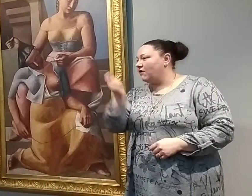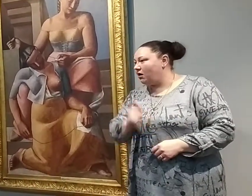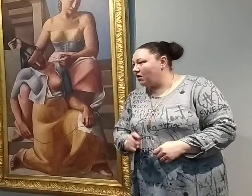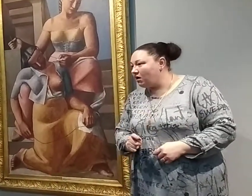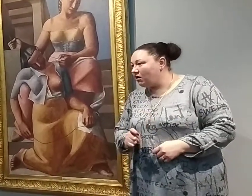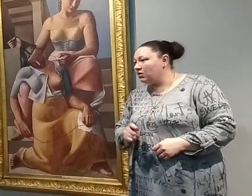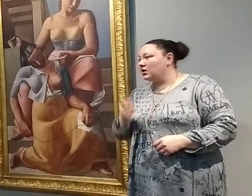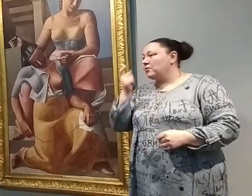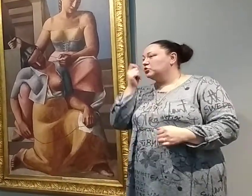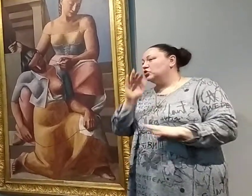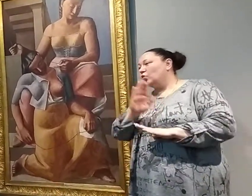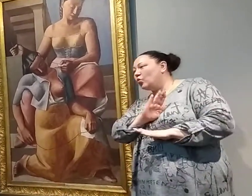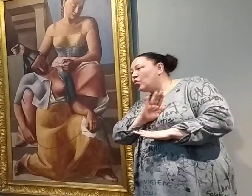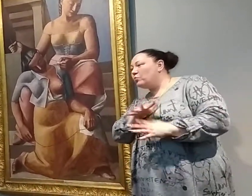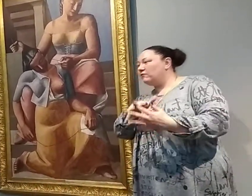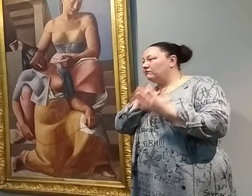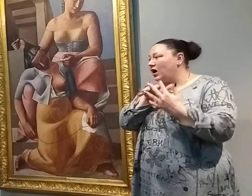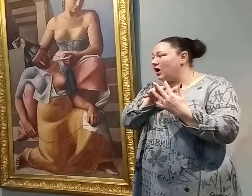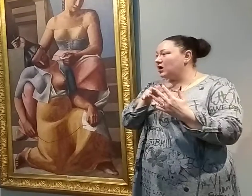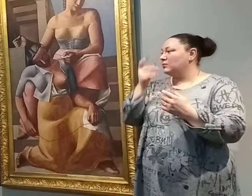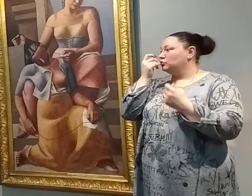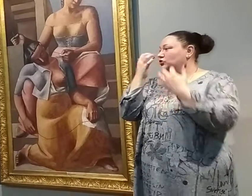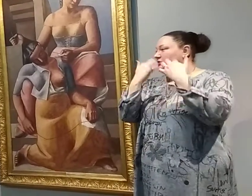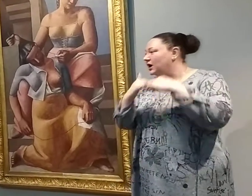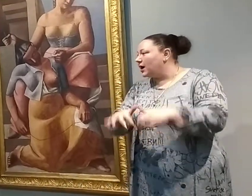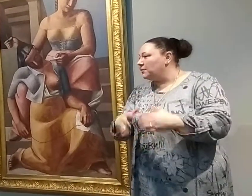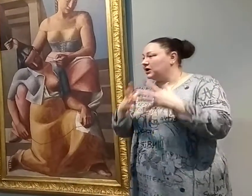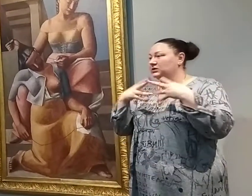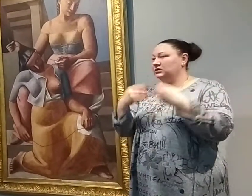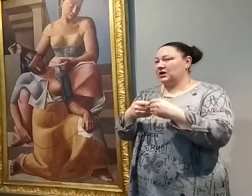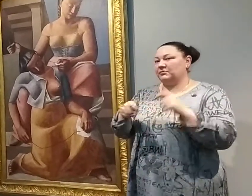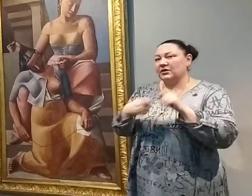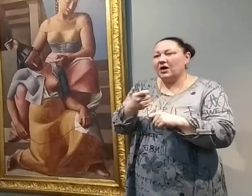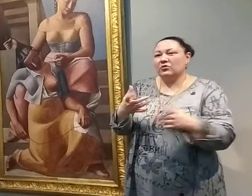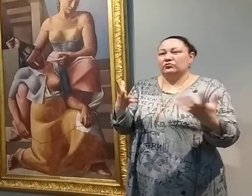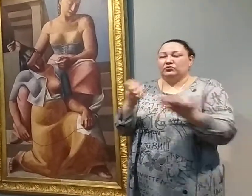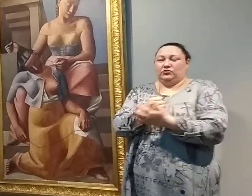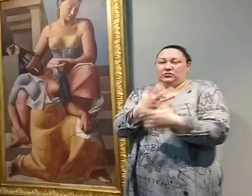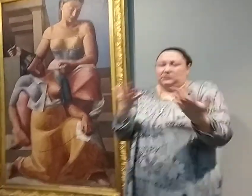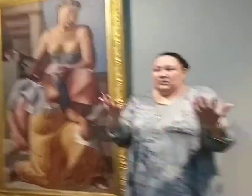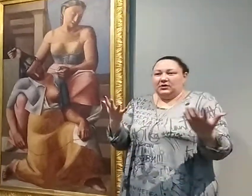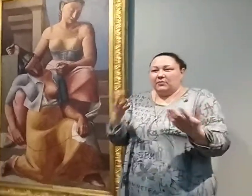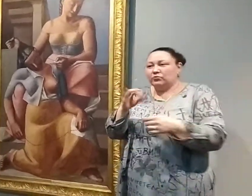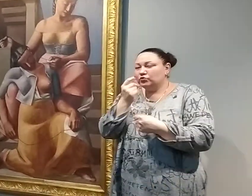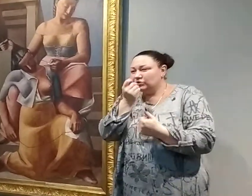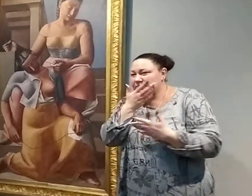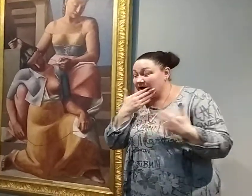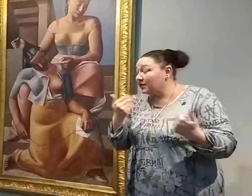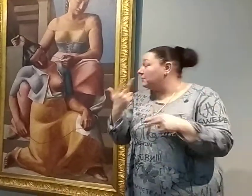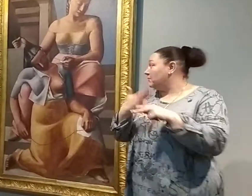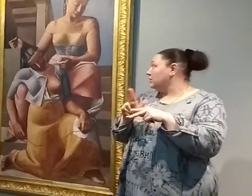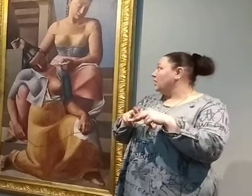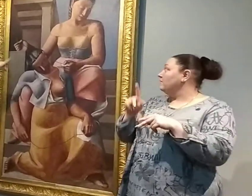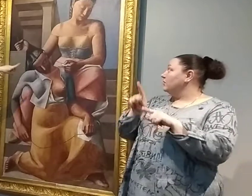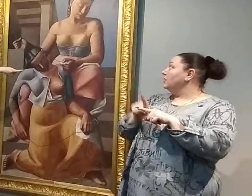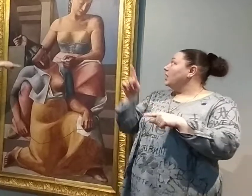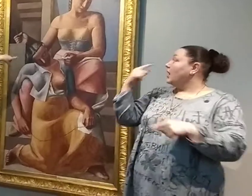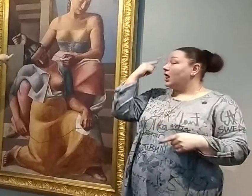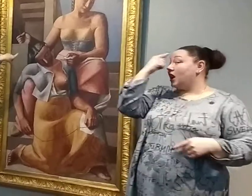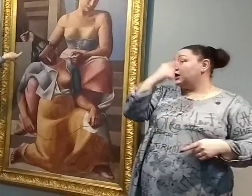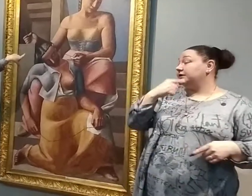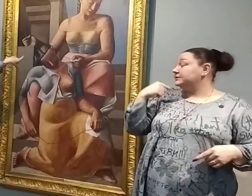всего населения, и мы действительно можем уловить в ней спокойствие и воодушевление. Благодаря